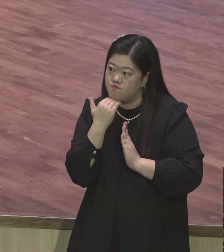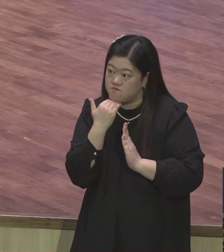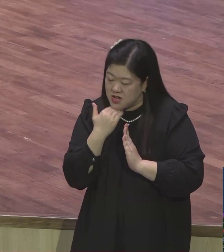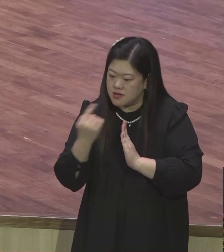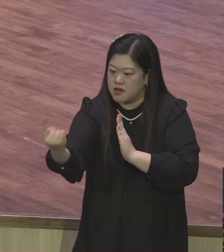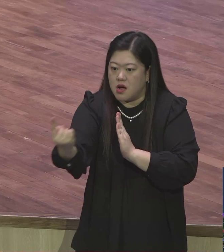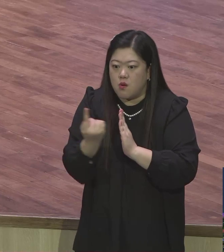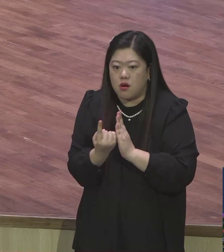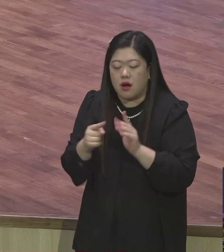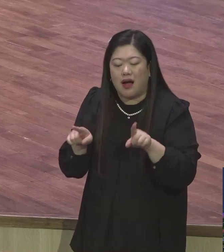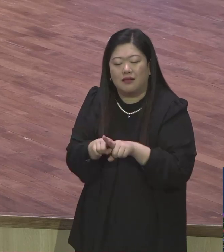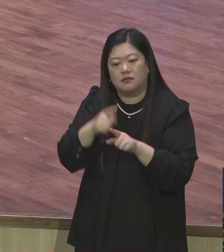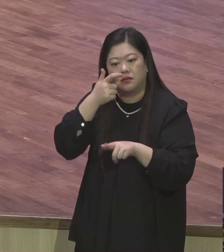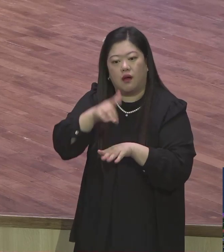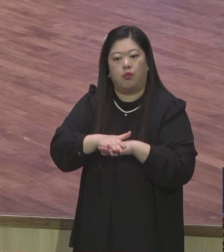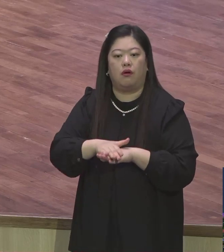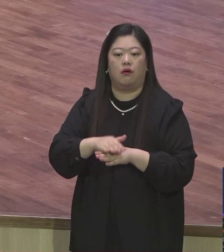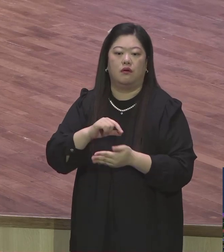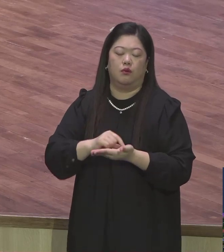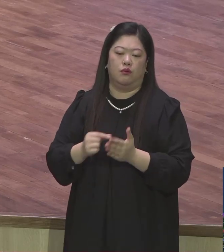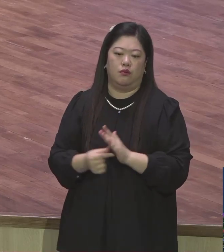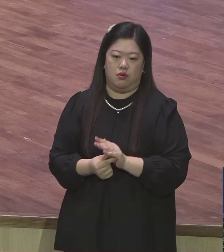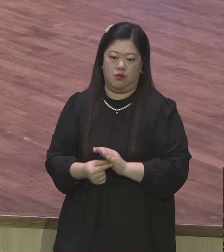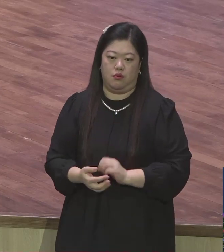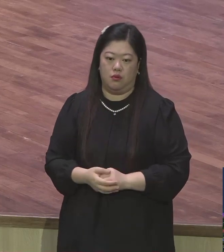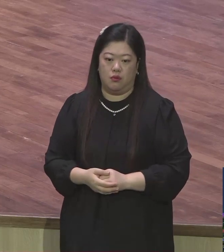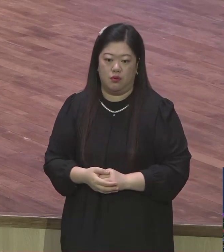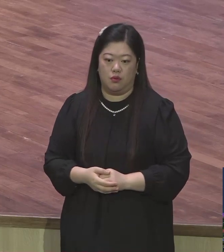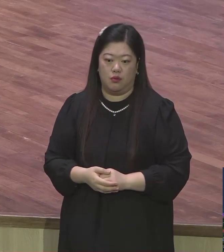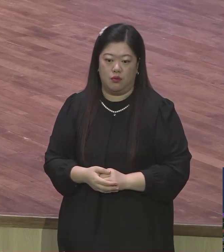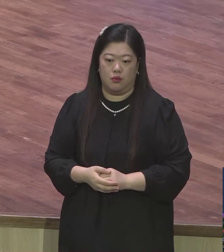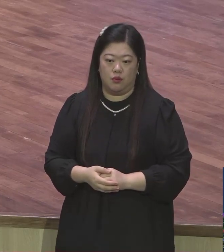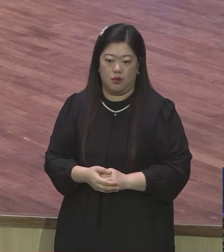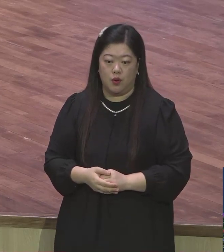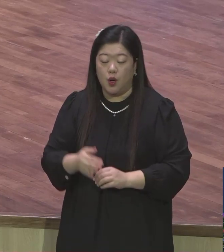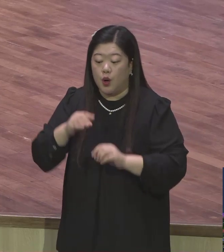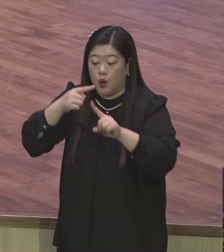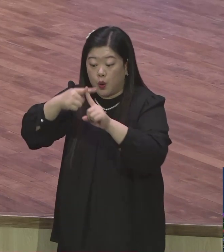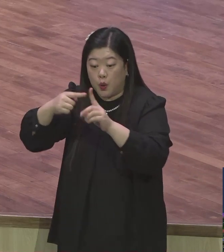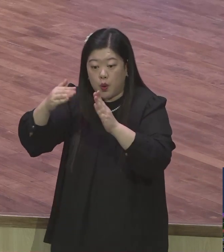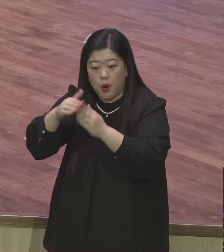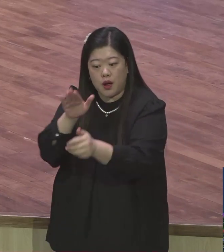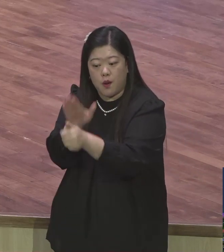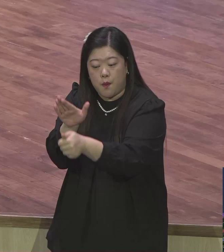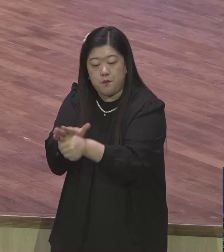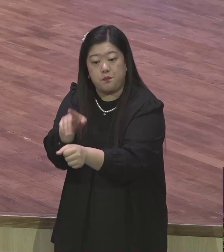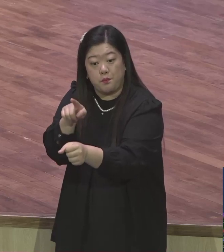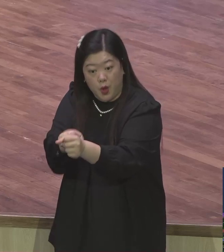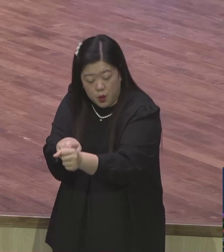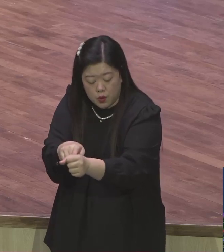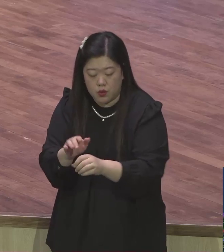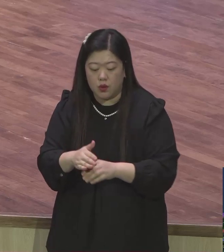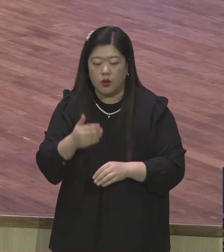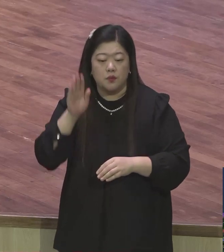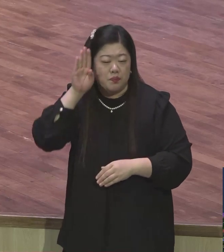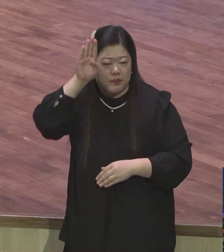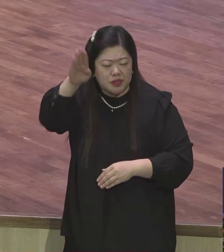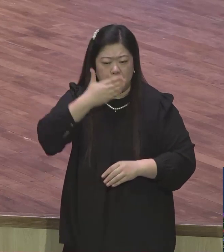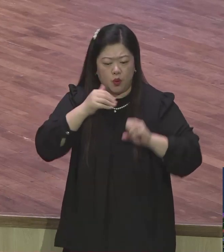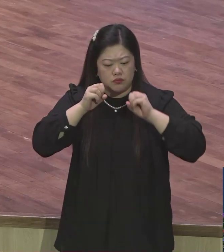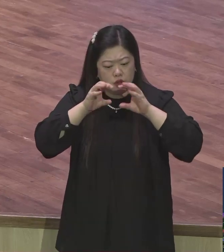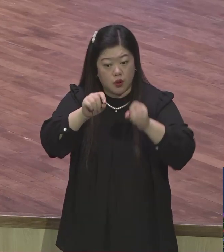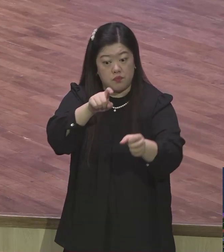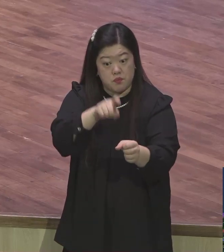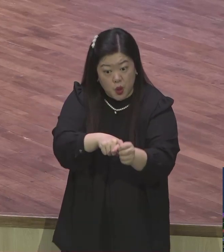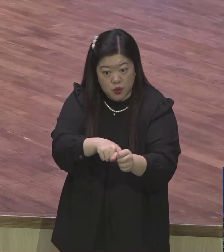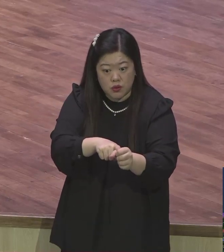선택을 했습니다. 복음에 유익한 선택, 교회에 유익한 선택, 교회의 미래를 유익한 선택, 언제나